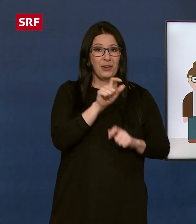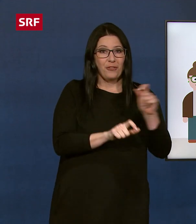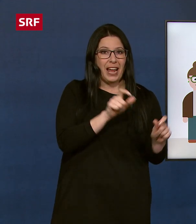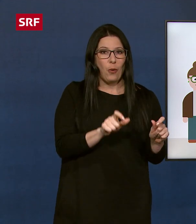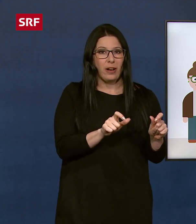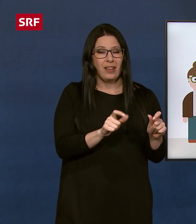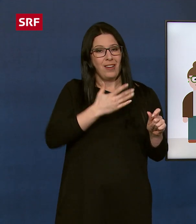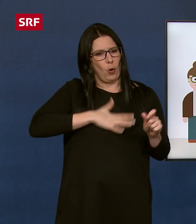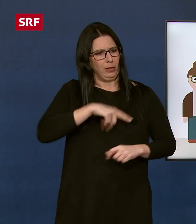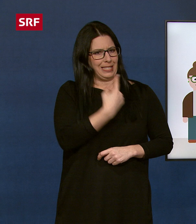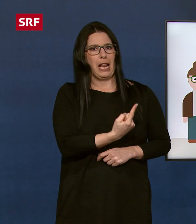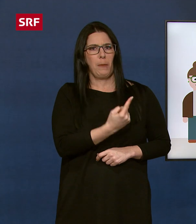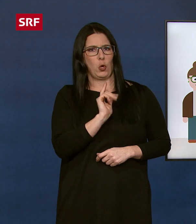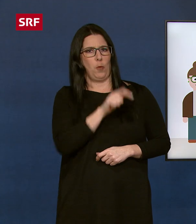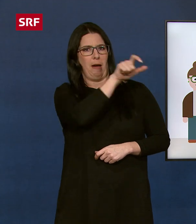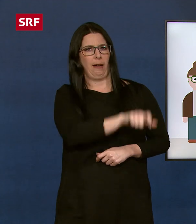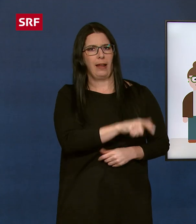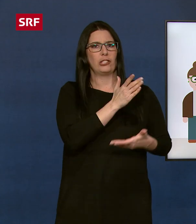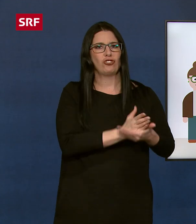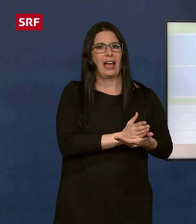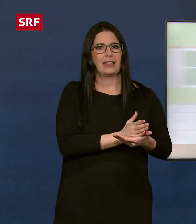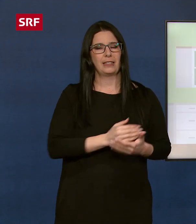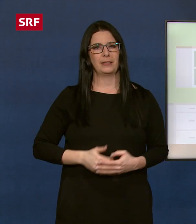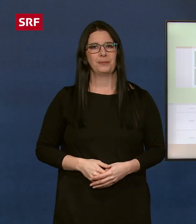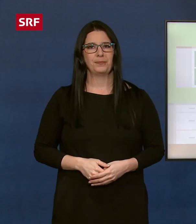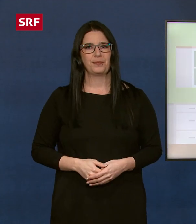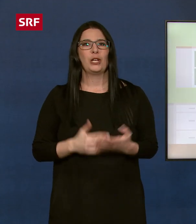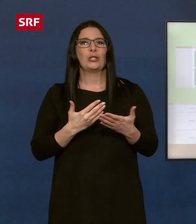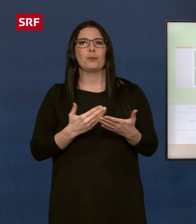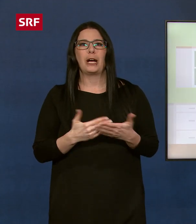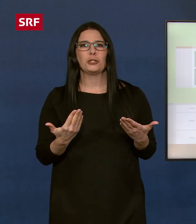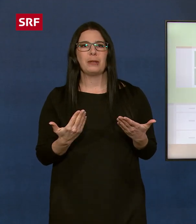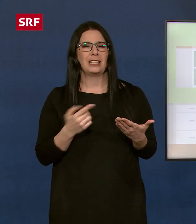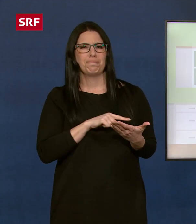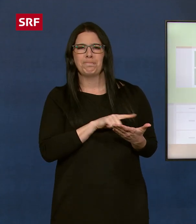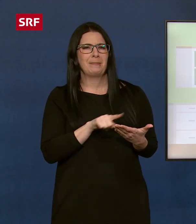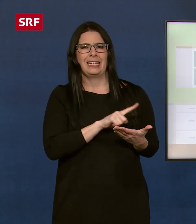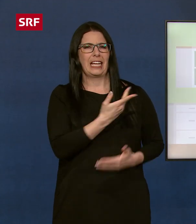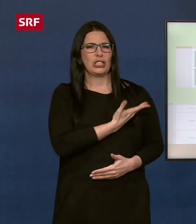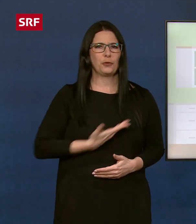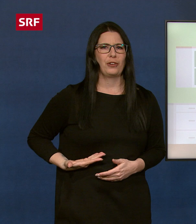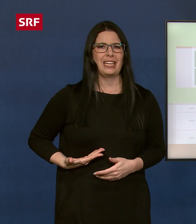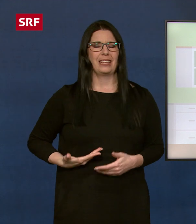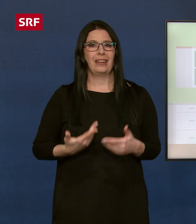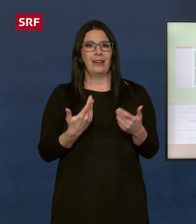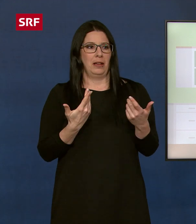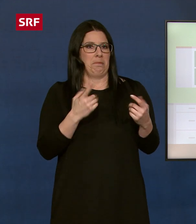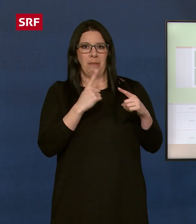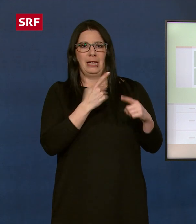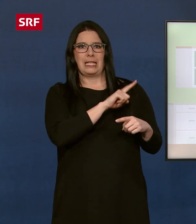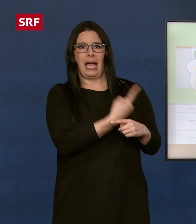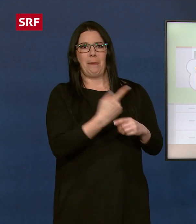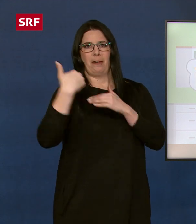wollten nun selbst entscheiden, wie sie leben möchten. Zum Beispiel waren sie schon lange unzufrieden, dass fast nur sie für